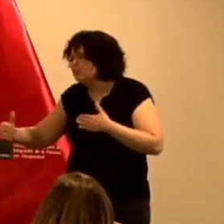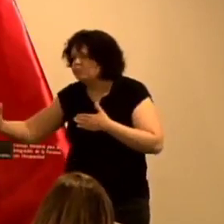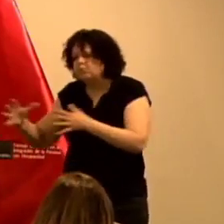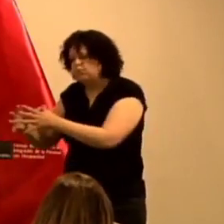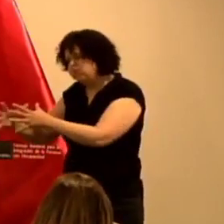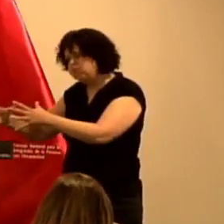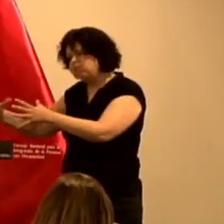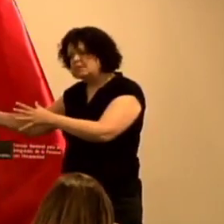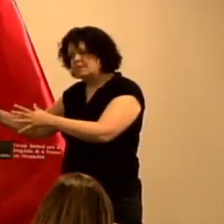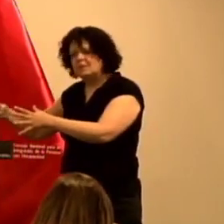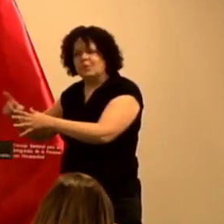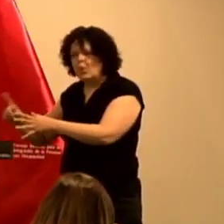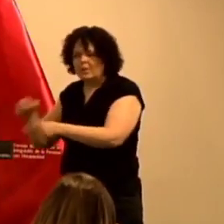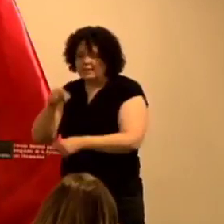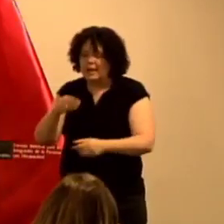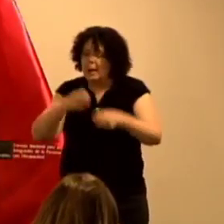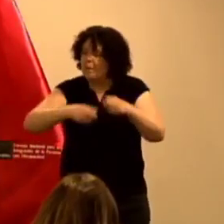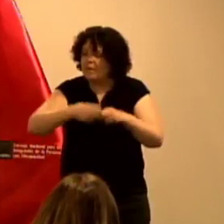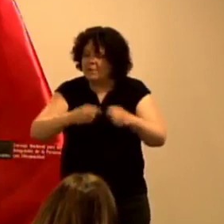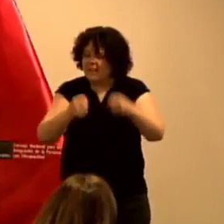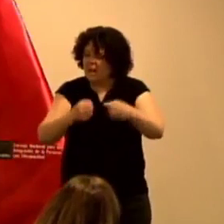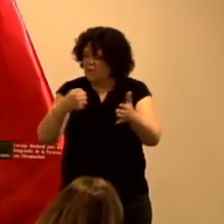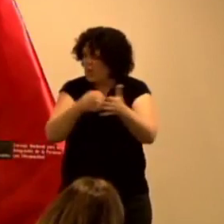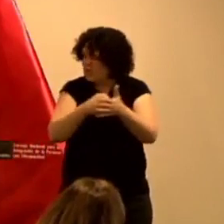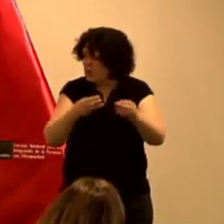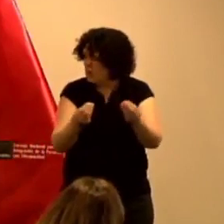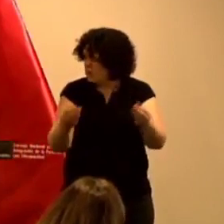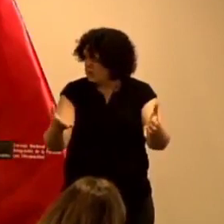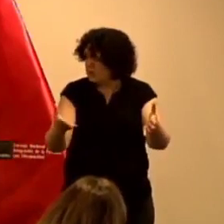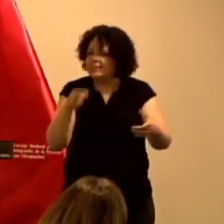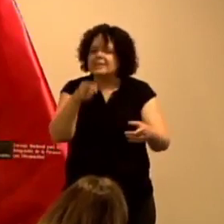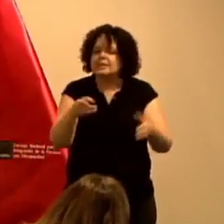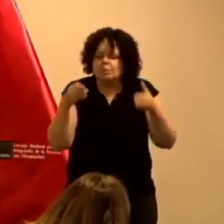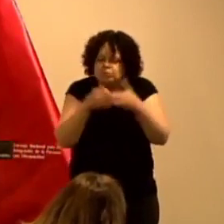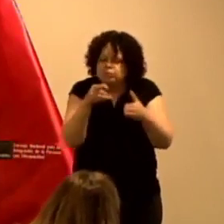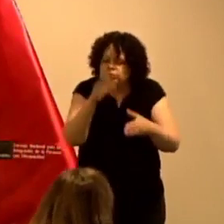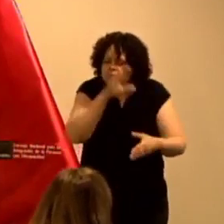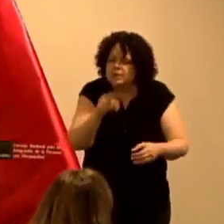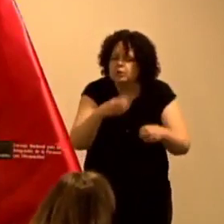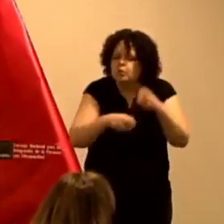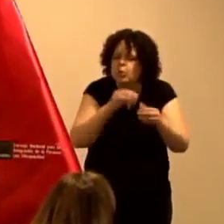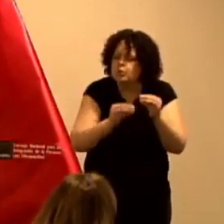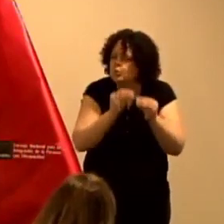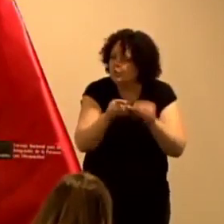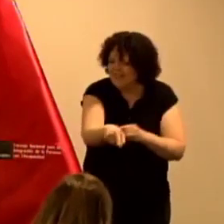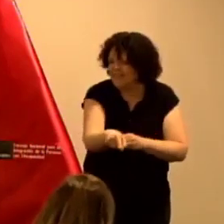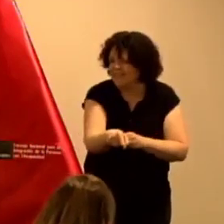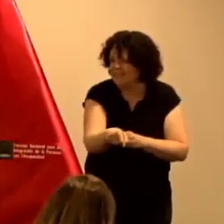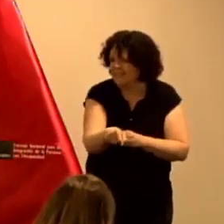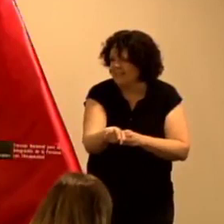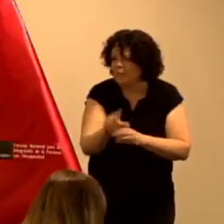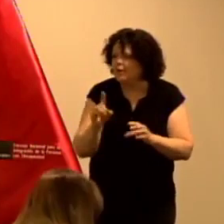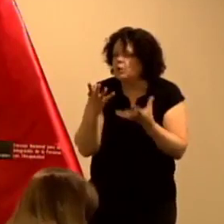ser personas con discapacidad. En el enfoque de necesidades, las metas son parciales, se pretende prestar servicio al mayor